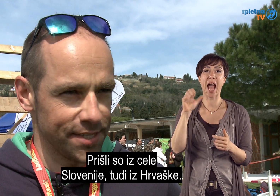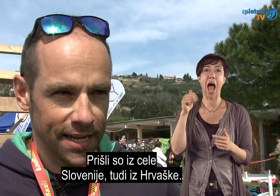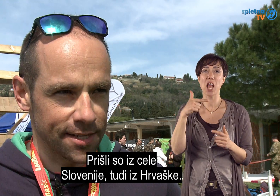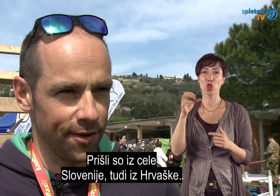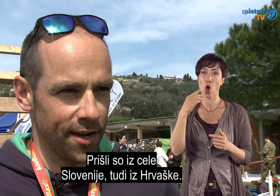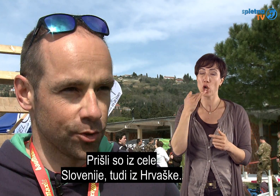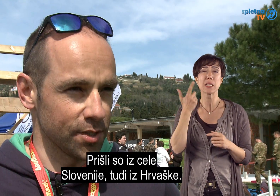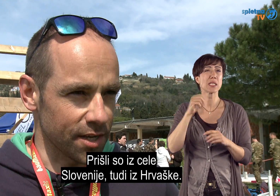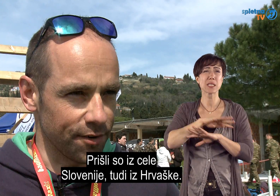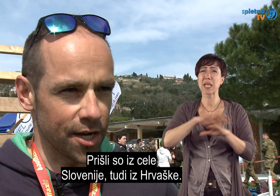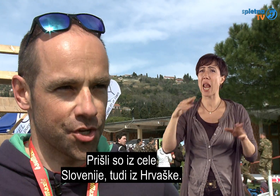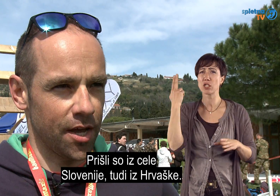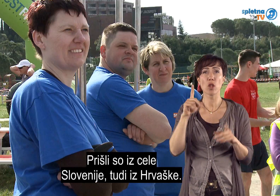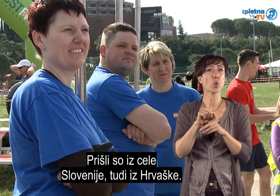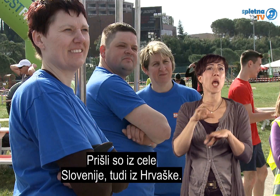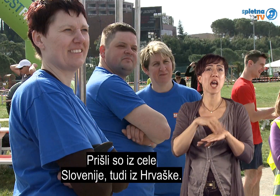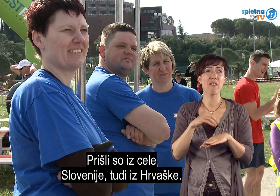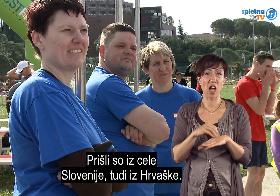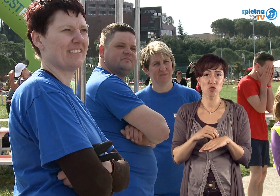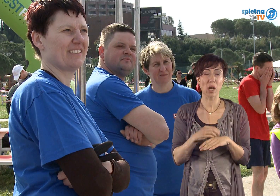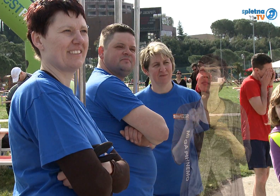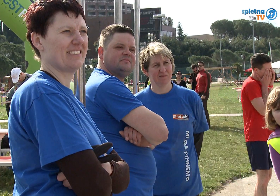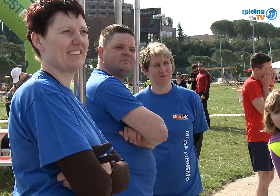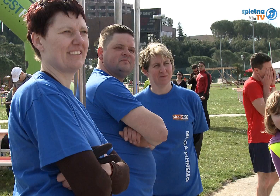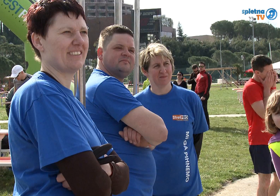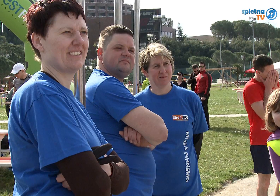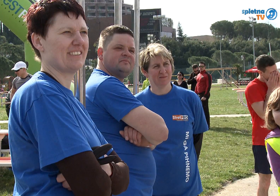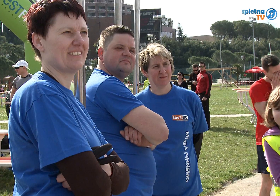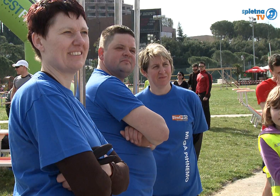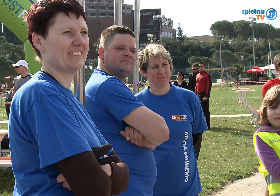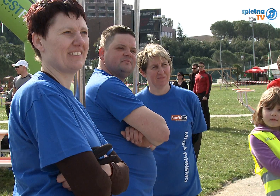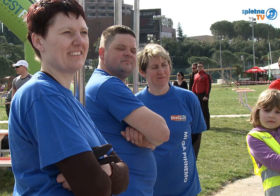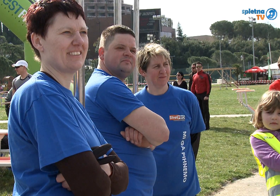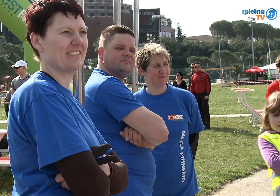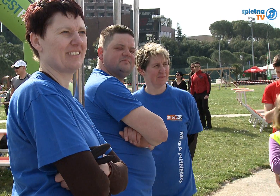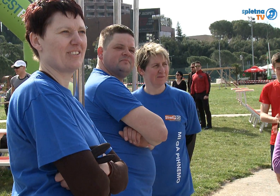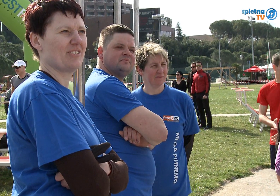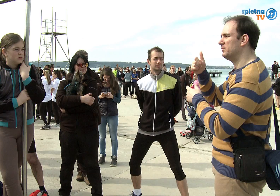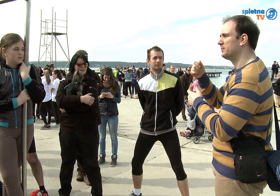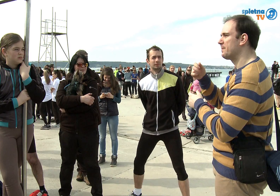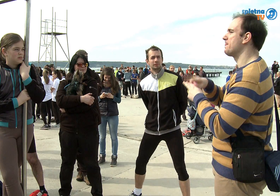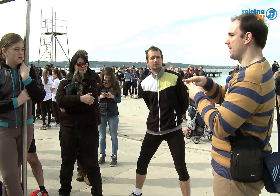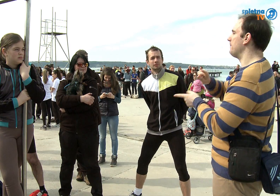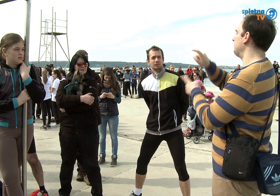cele Slovenije, tudi iz Hrvaške. 100 metrov stran, pulzanje pod električnim pastirjem. Mimo hotela